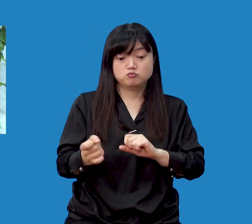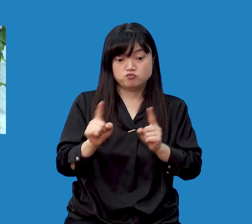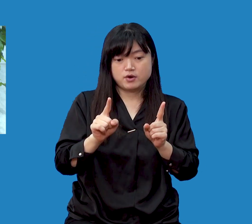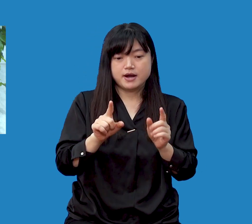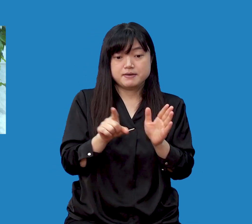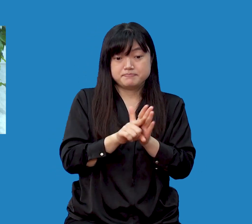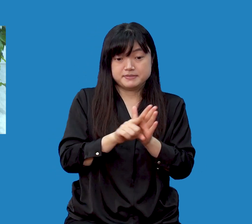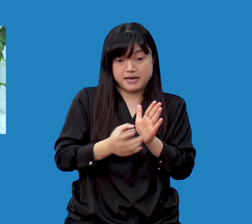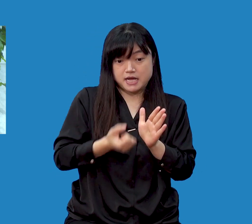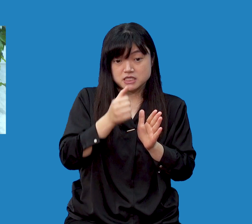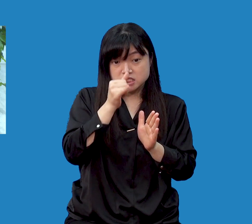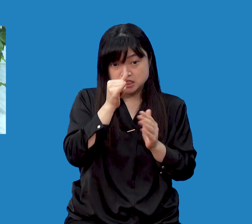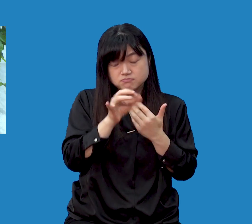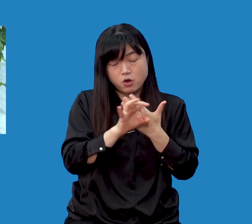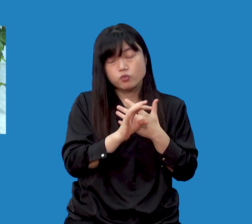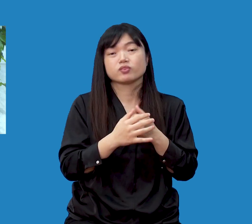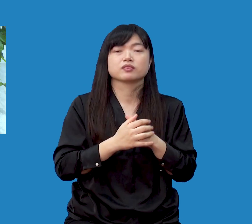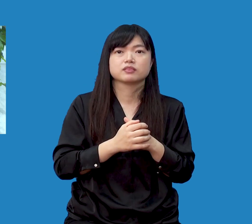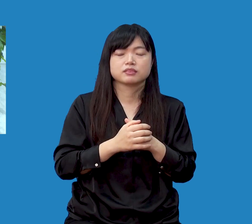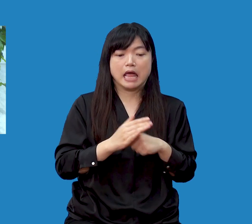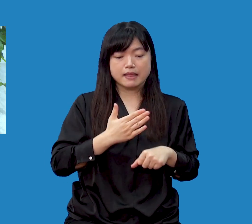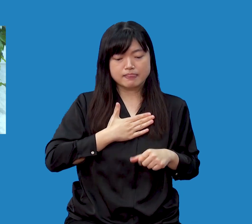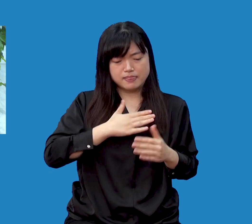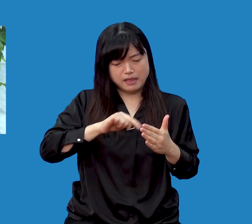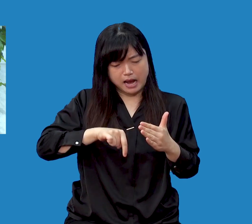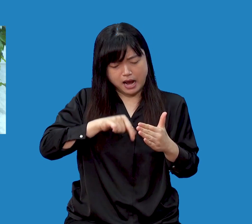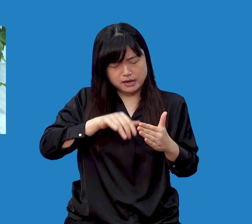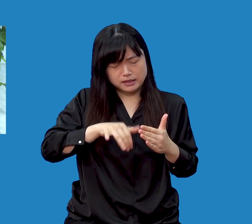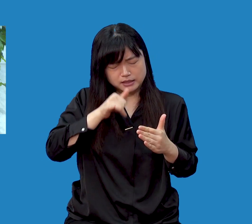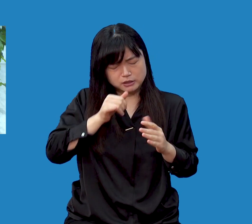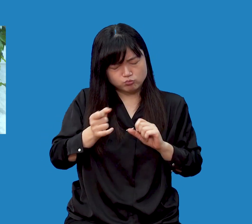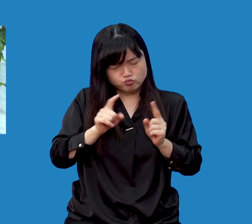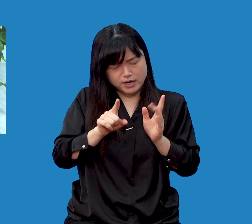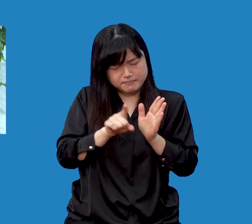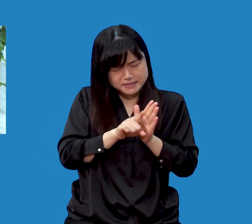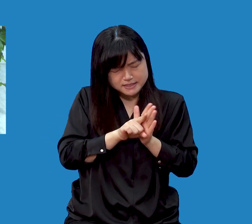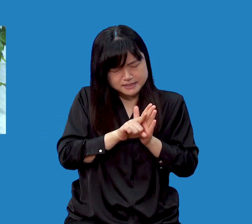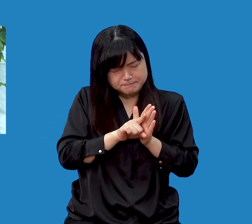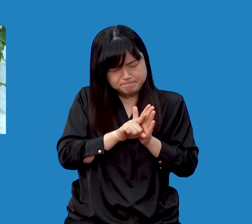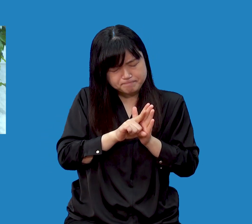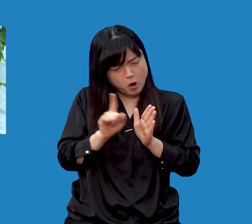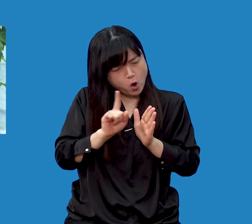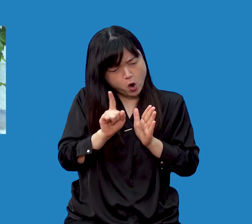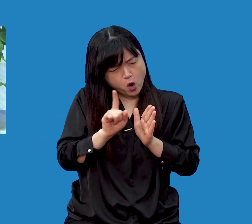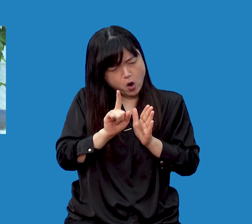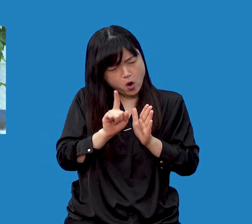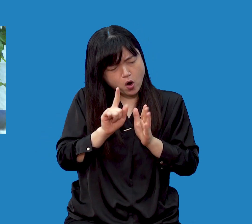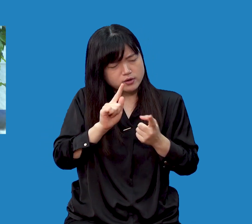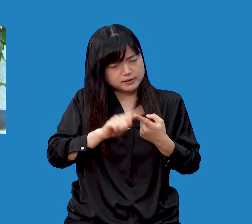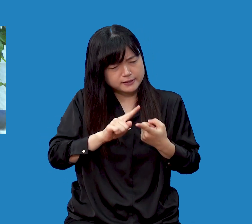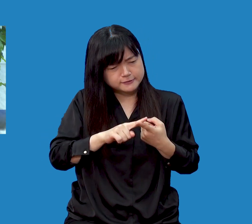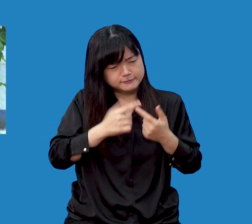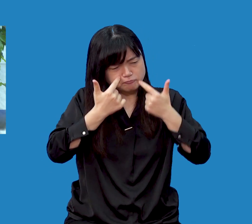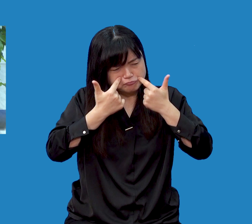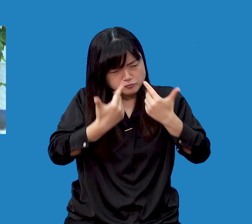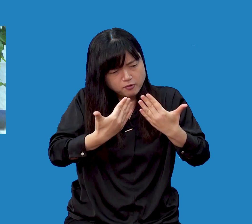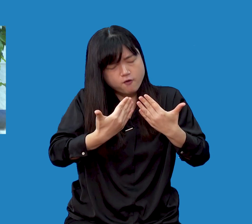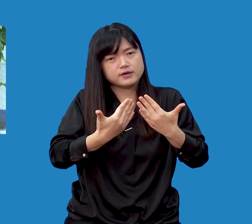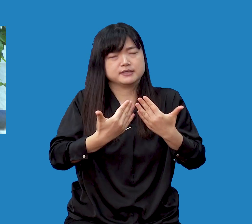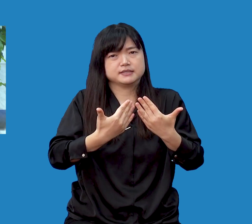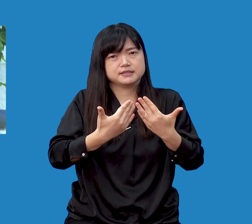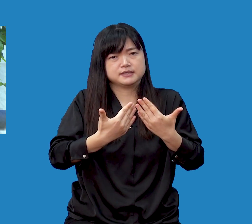신앙의 사람이라면 내 안에 있는 부활 신앙이 어떻게